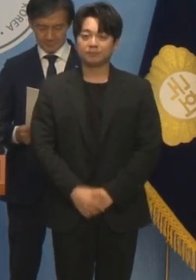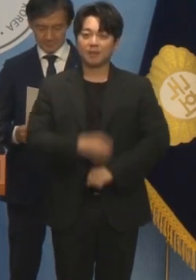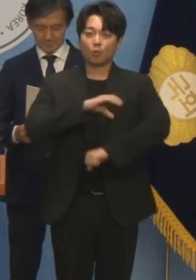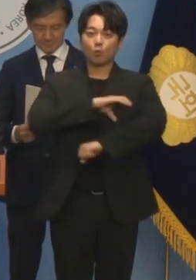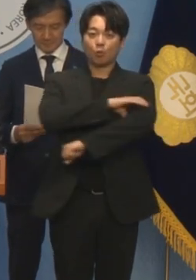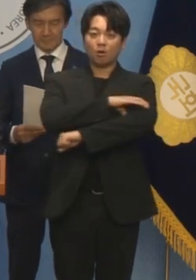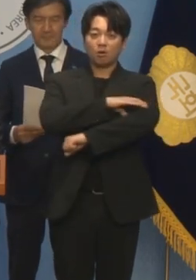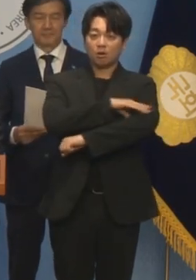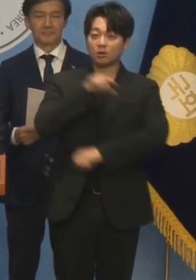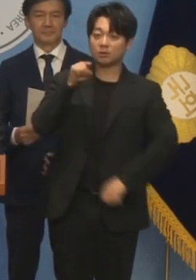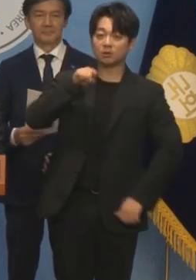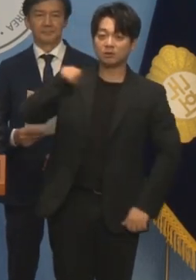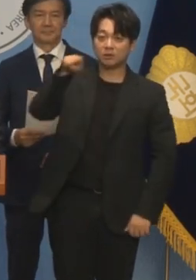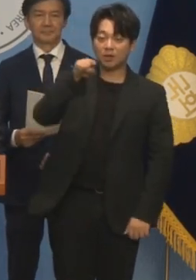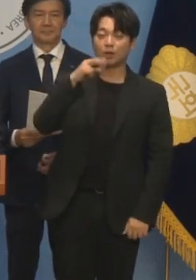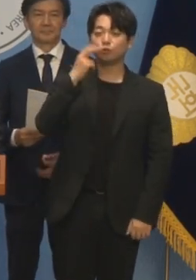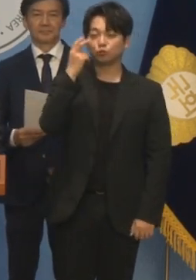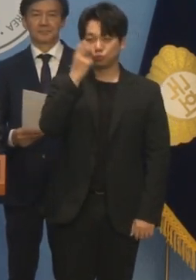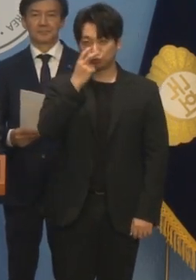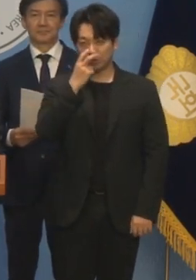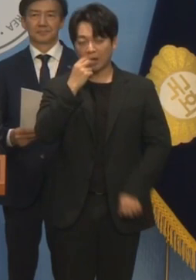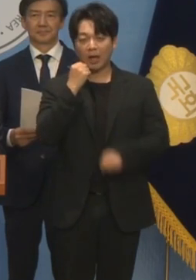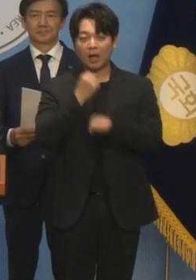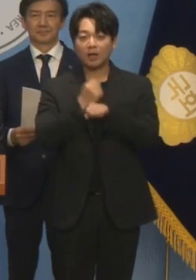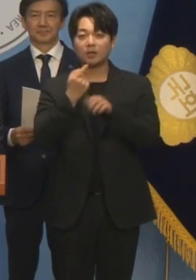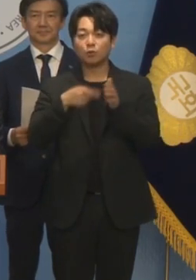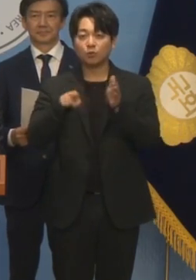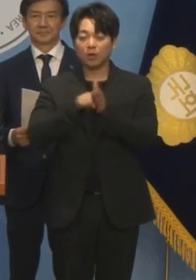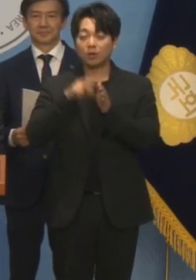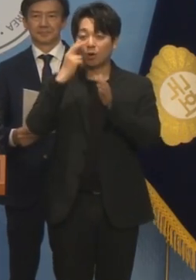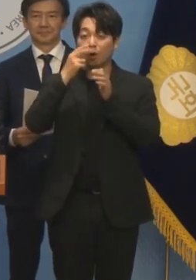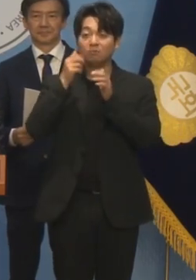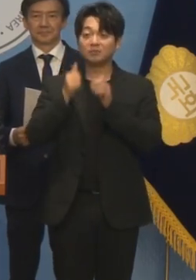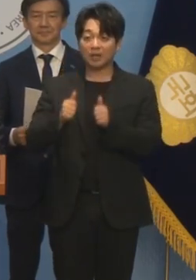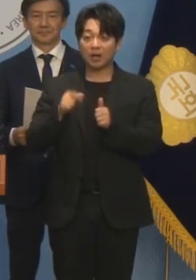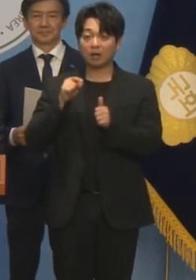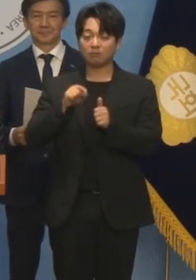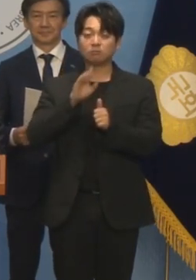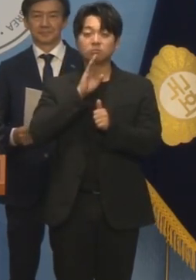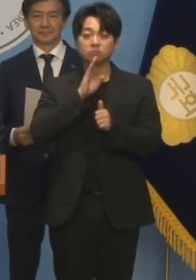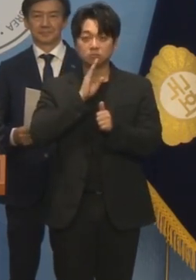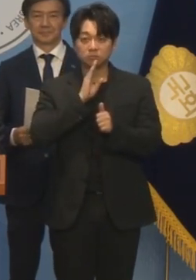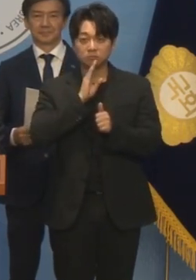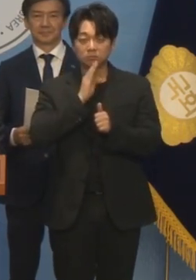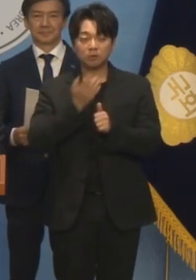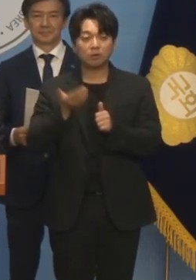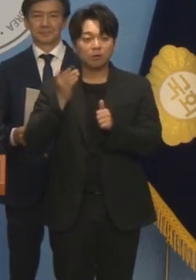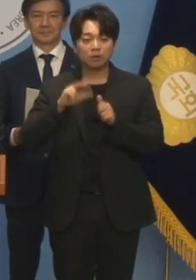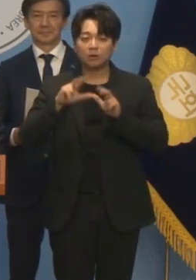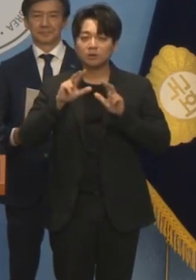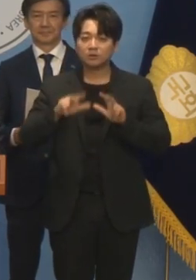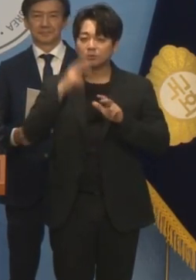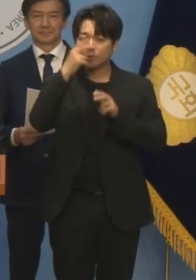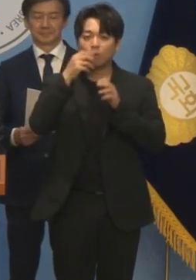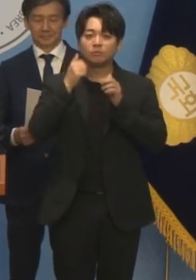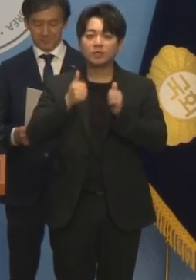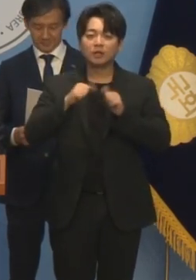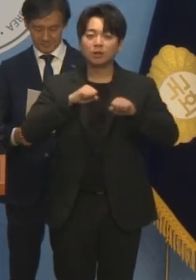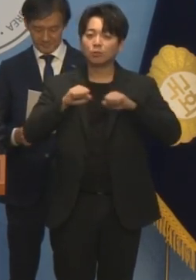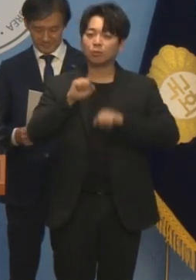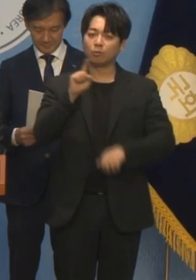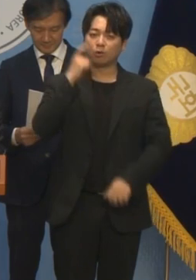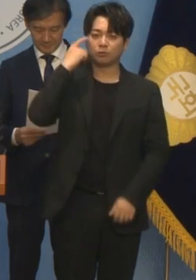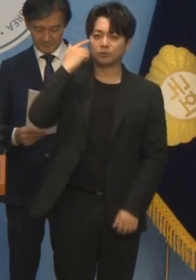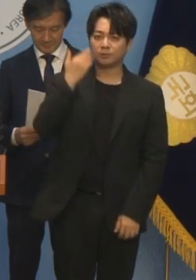권력 수사가 검찰의 존재 이유인 양 목 놓아 외치던 검사들은 모두 어디로 갔습니까?